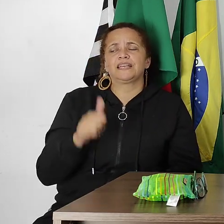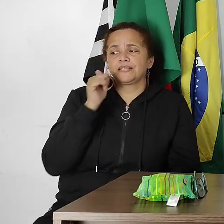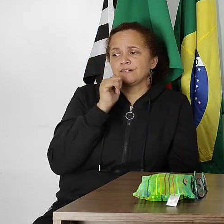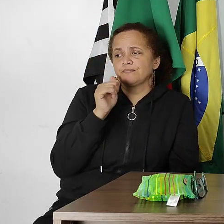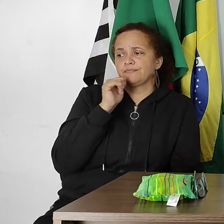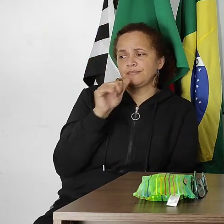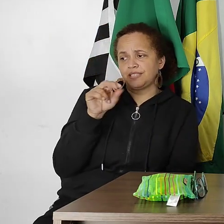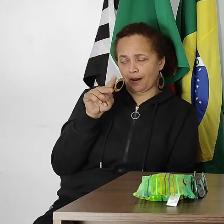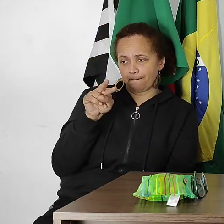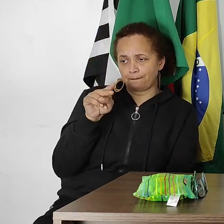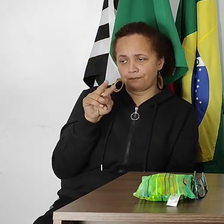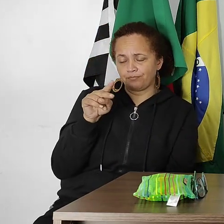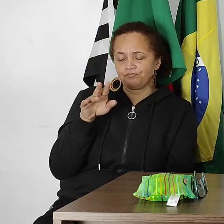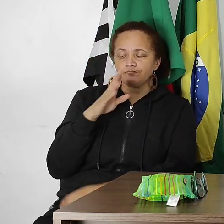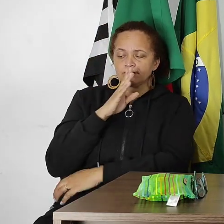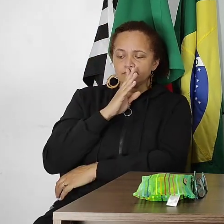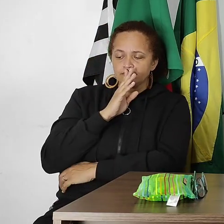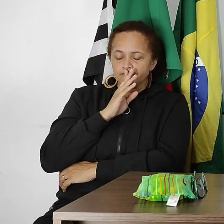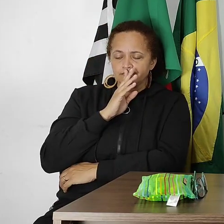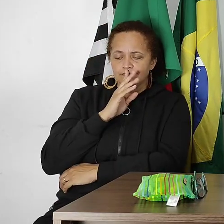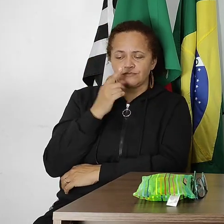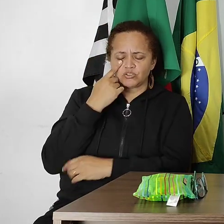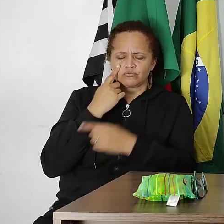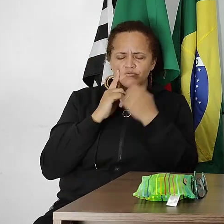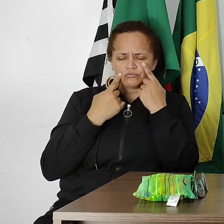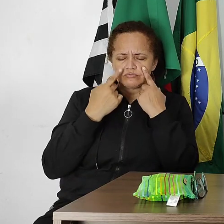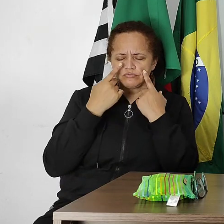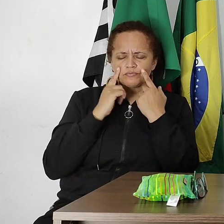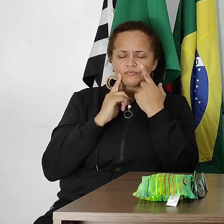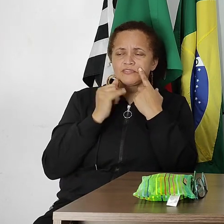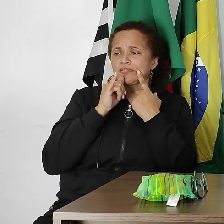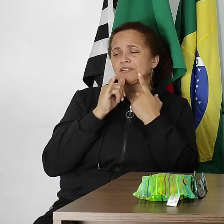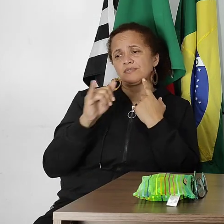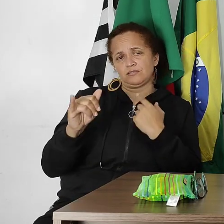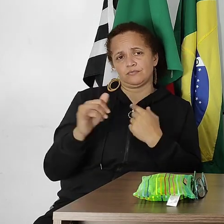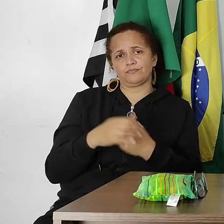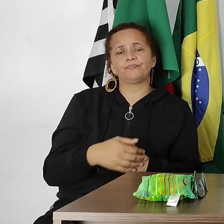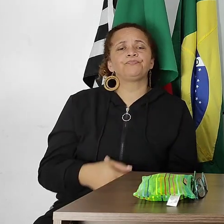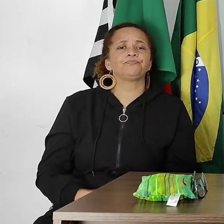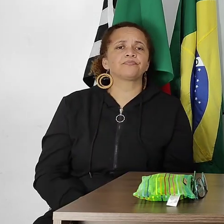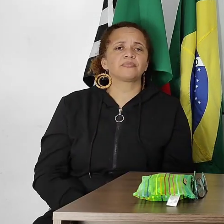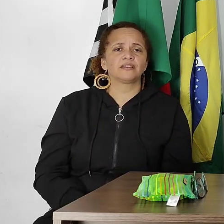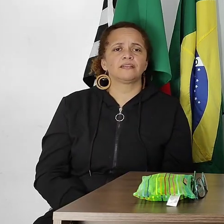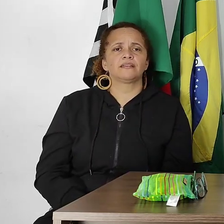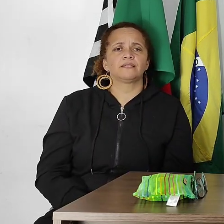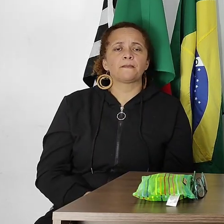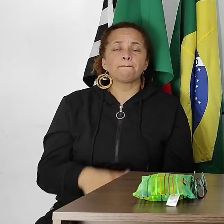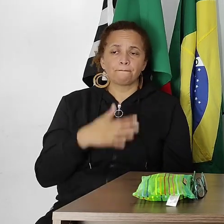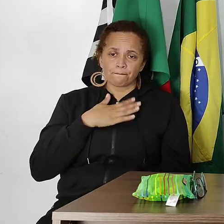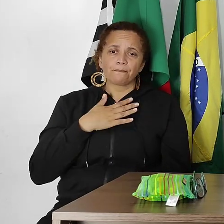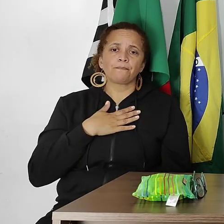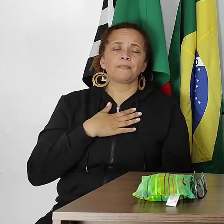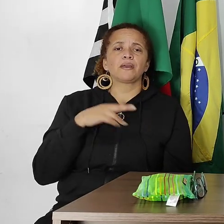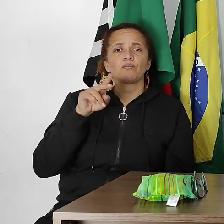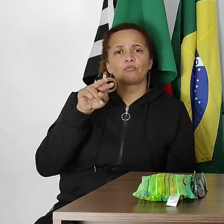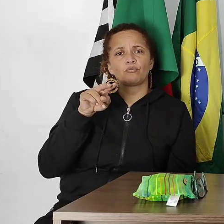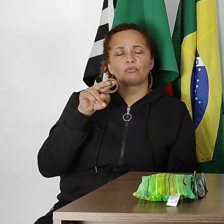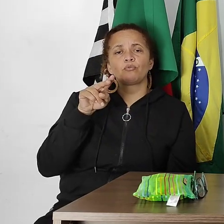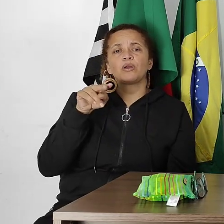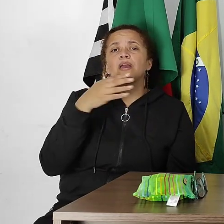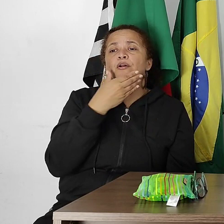ela ficou muda por algum tempo, começou a chorar e ela falou, Cida, infelizmente meu irmão foi